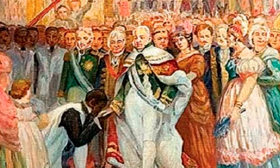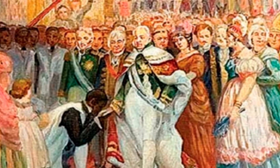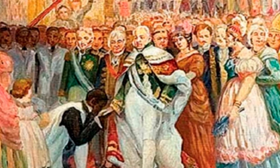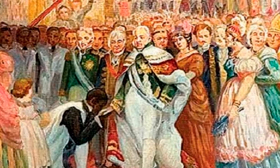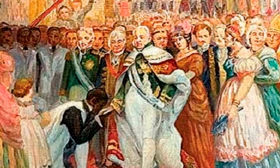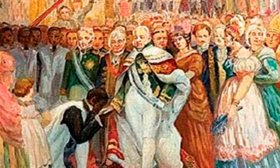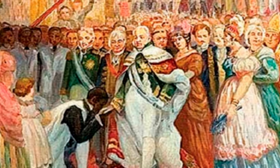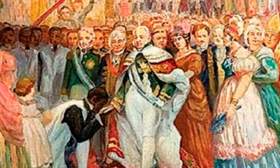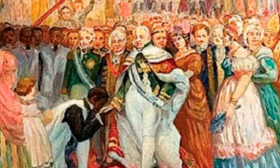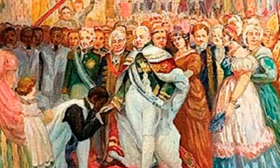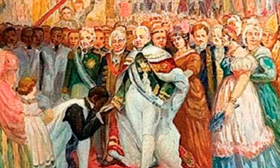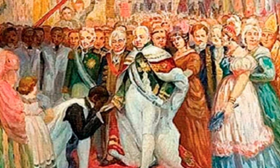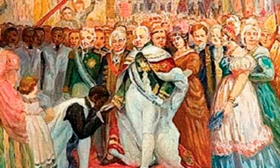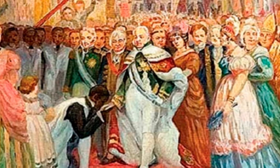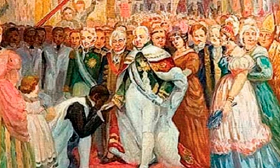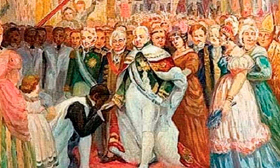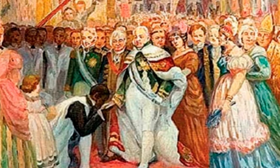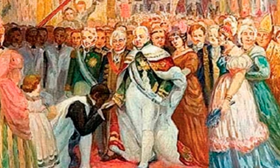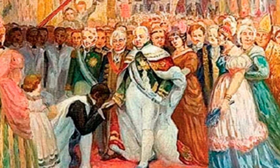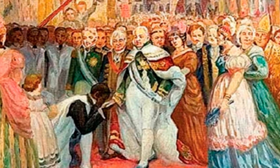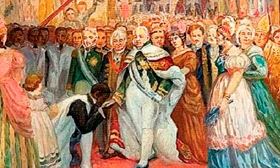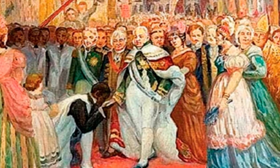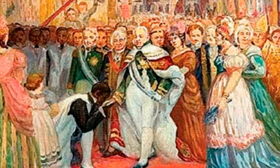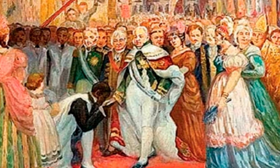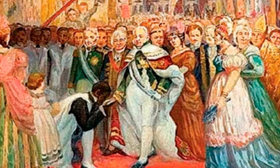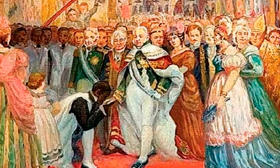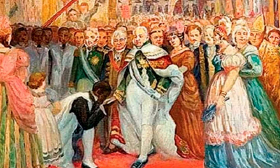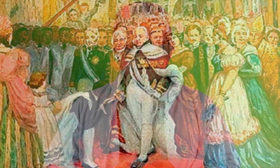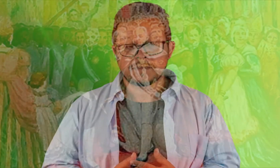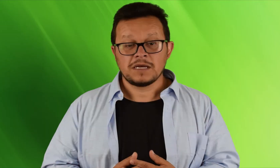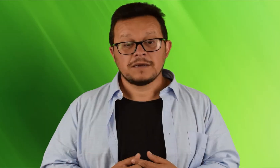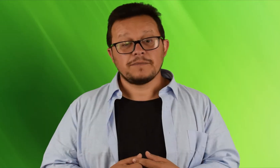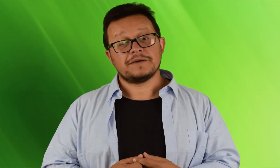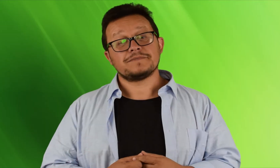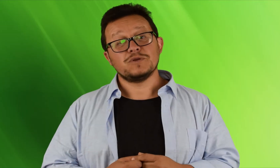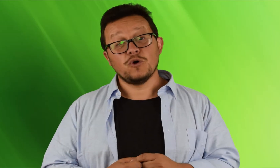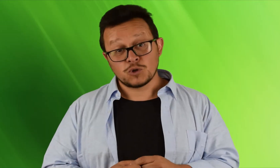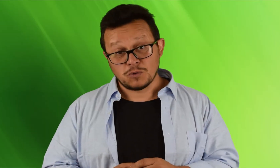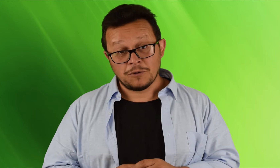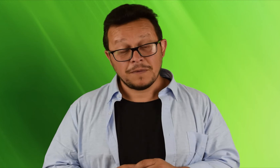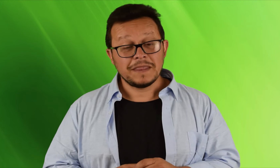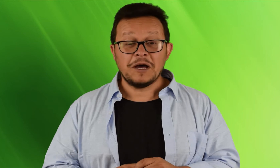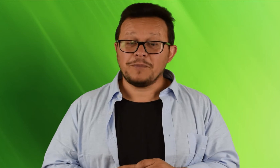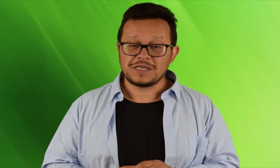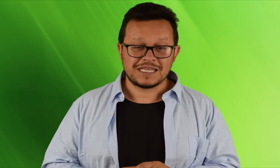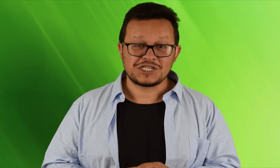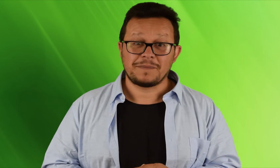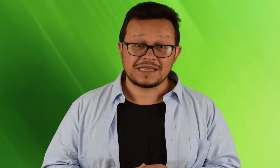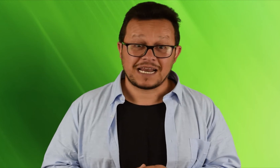Portugal sem comando e sem forças para resistir à invasão. Bem, Dom João não poderia deixar para trás